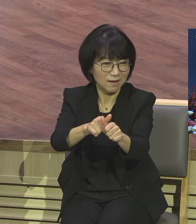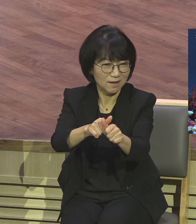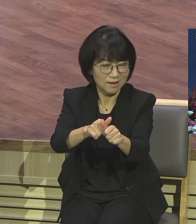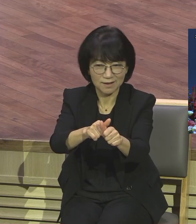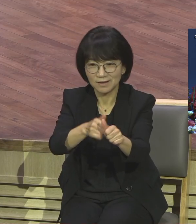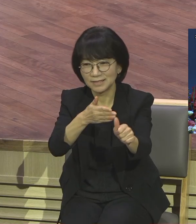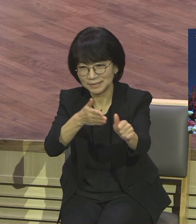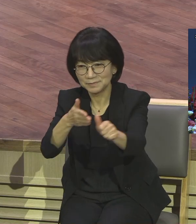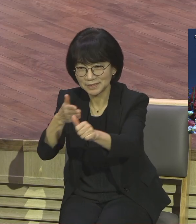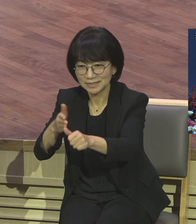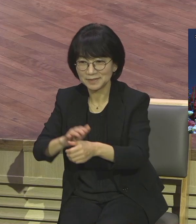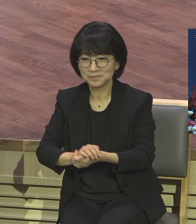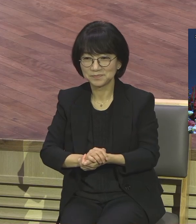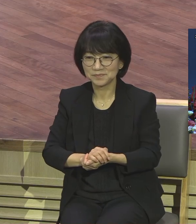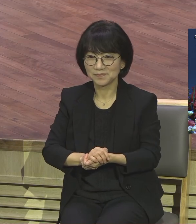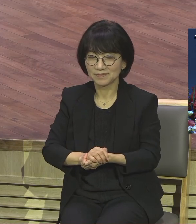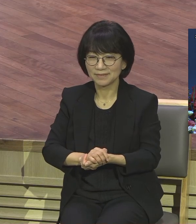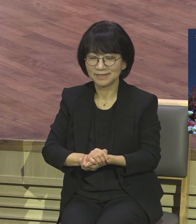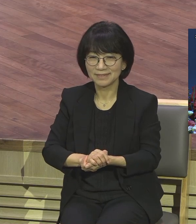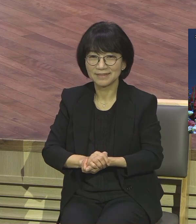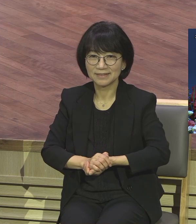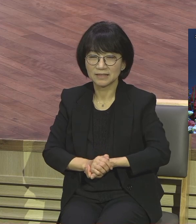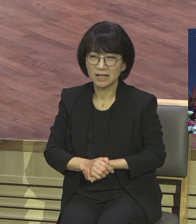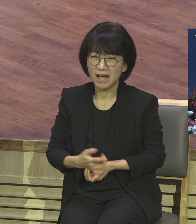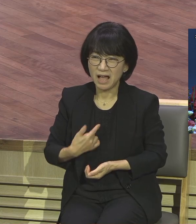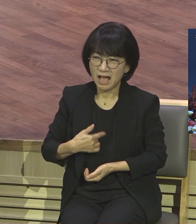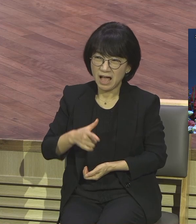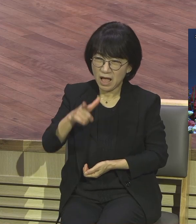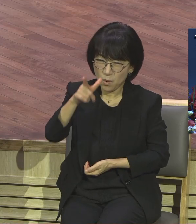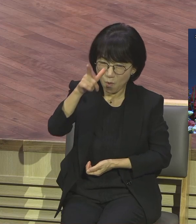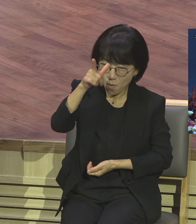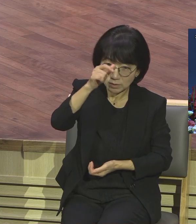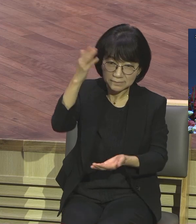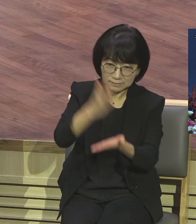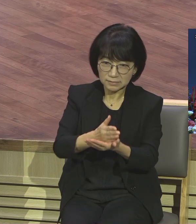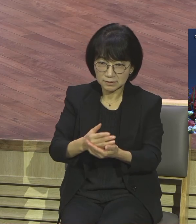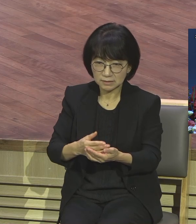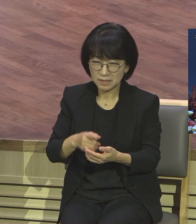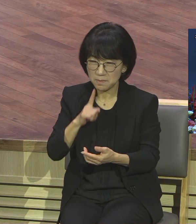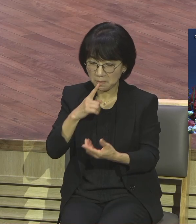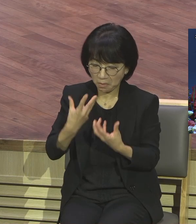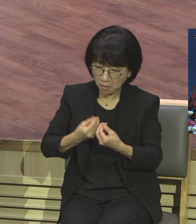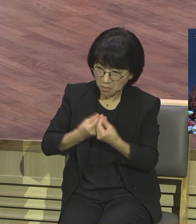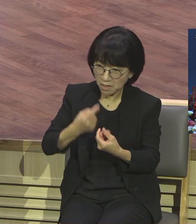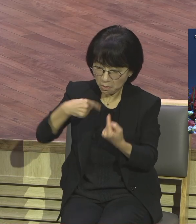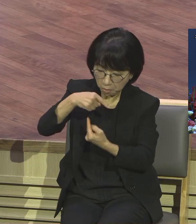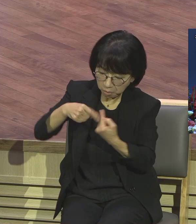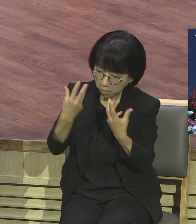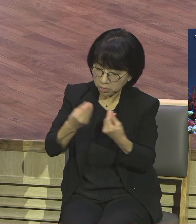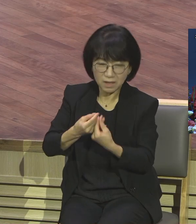세틀을 갖추면 돼. 고집 피우지 마세요. 빈명하지 마세요. 그래봤자 아무 소용 없어요. 응답 없어요.